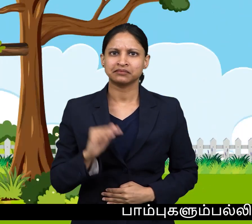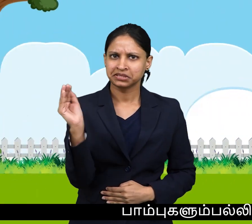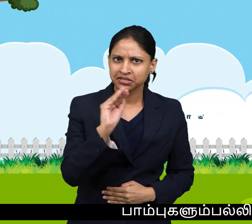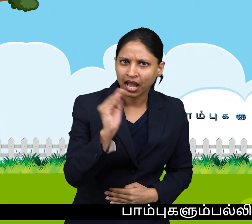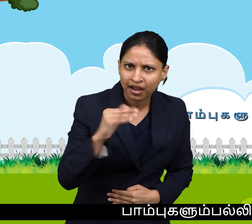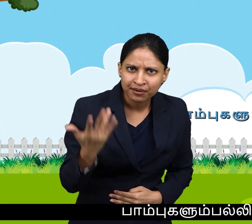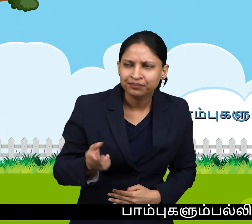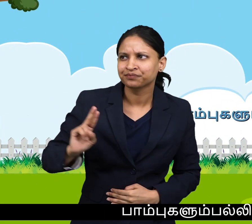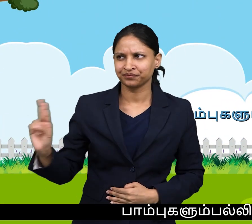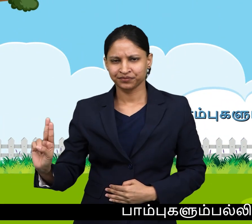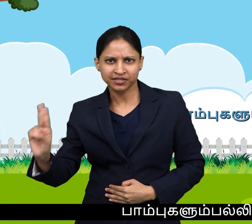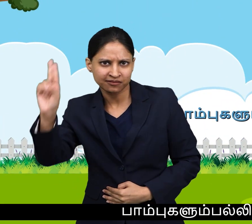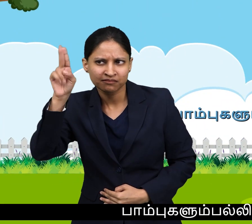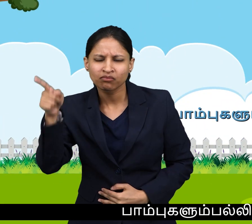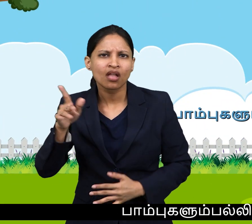பாம்புகளும் பல்லிகளும் ஊர்ந்து செல்லும்.